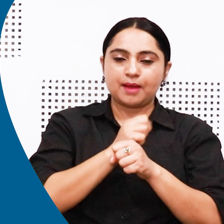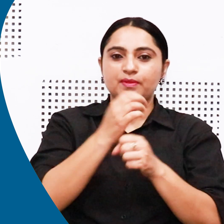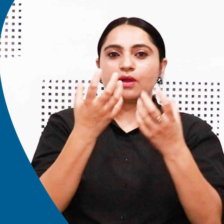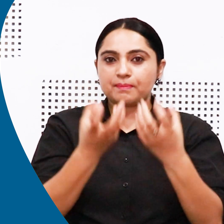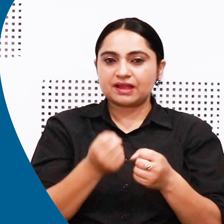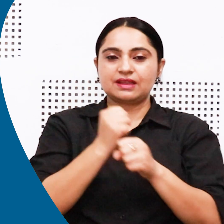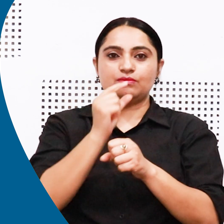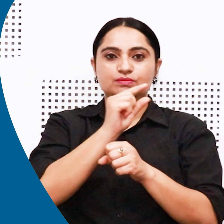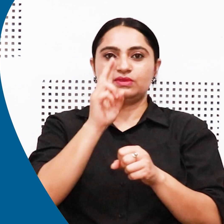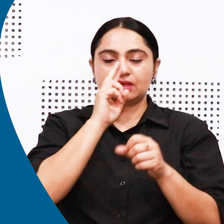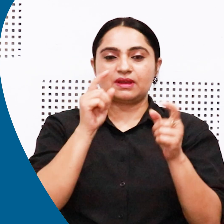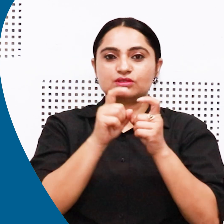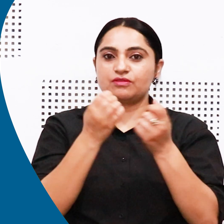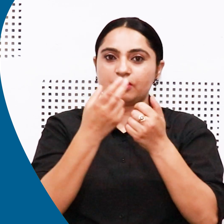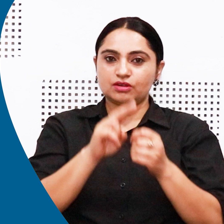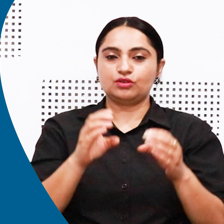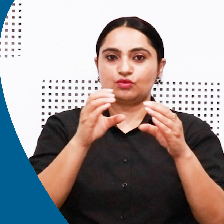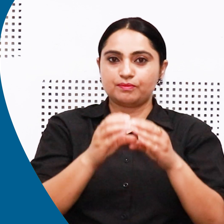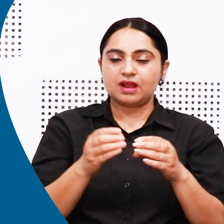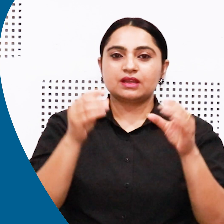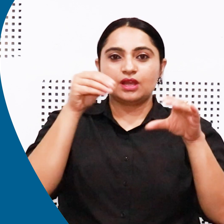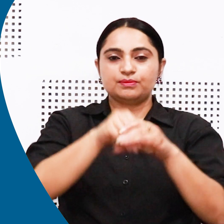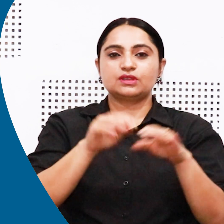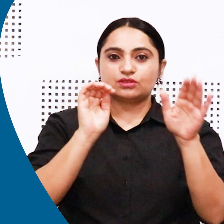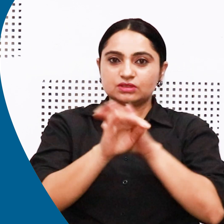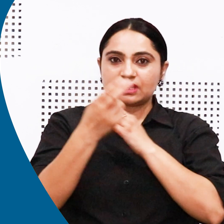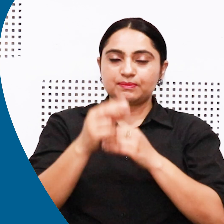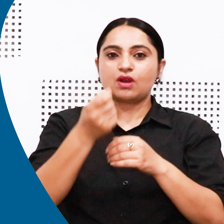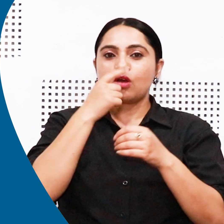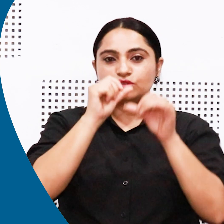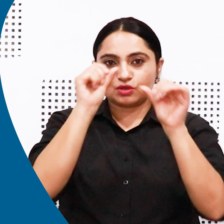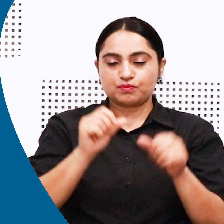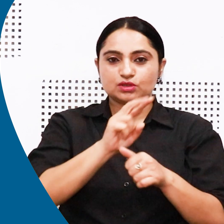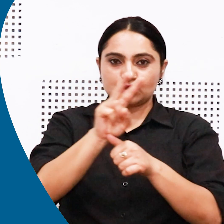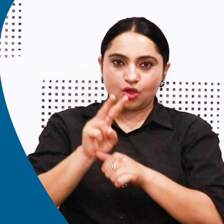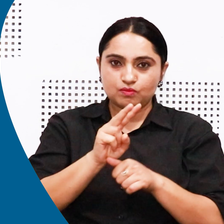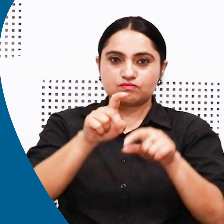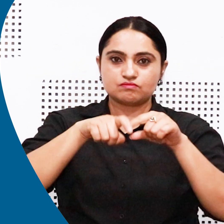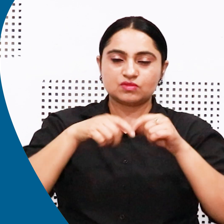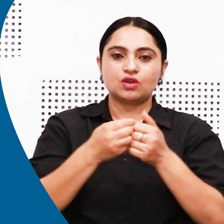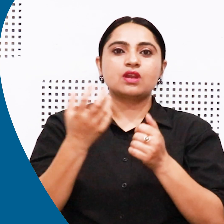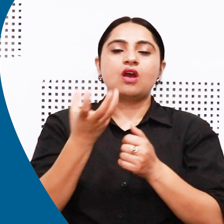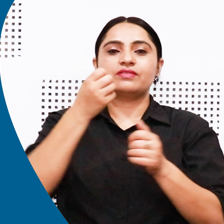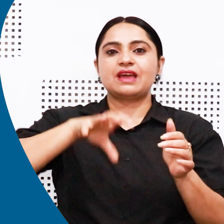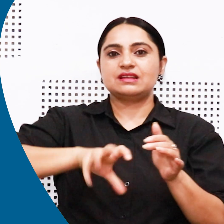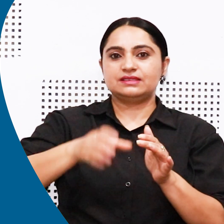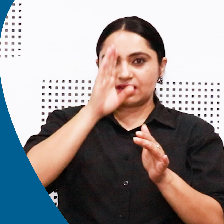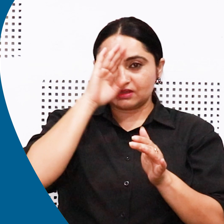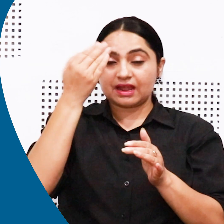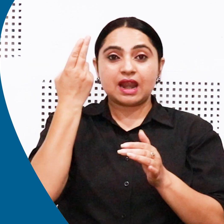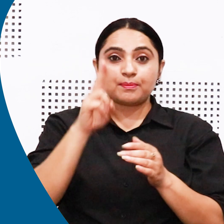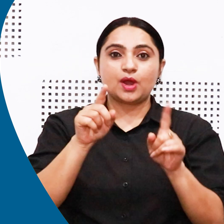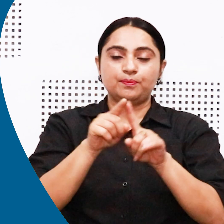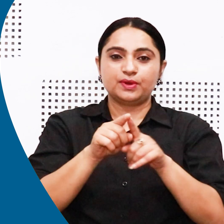छलफल गरेका थियौं। पालिकाभित्र सञ्चालन भएका औषधि पसलको अनुगमन, नियमन गर्ने अधिकार स्थानीय सरकारलाई भए